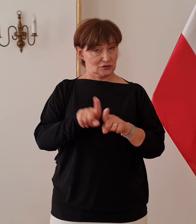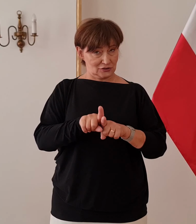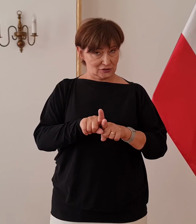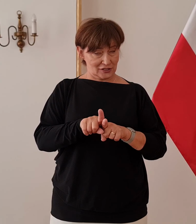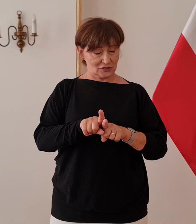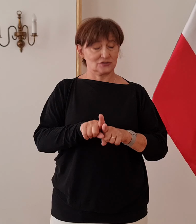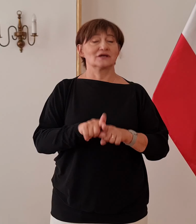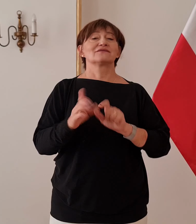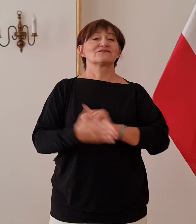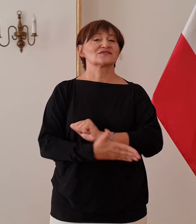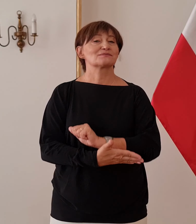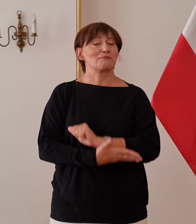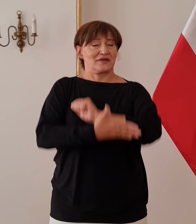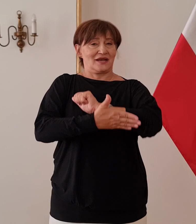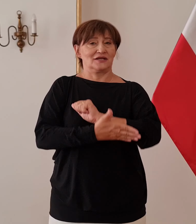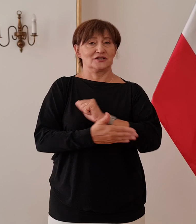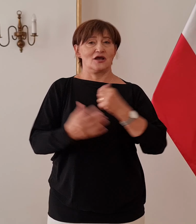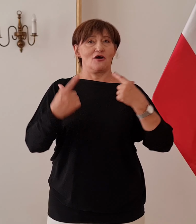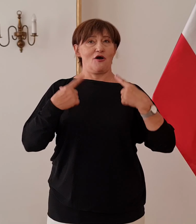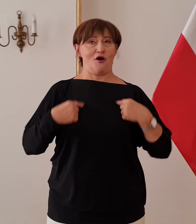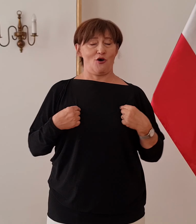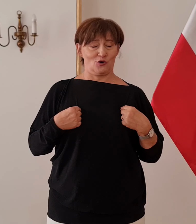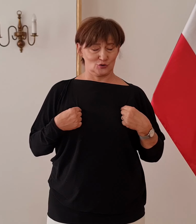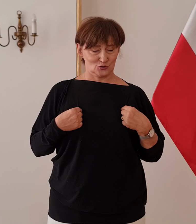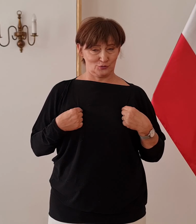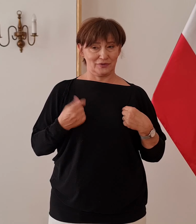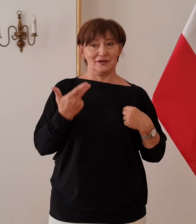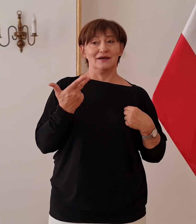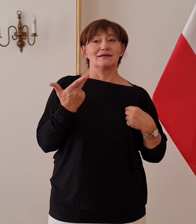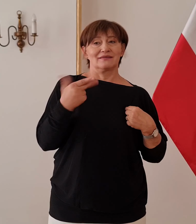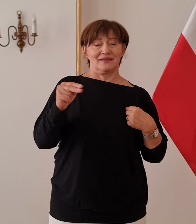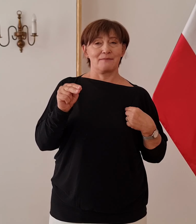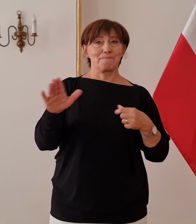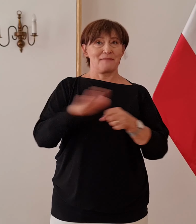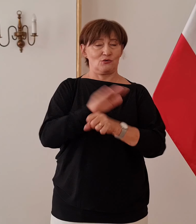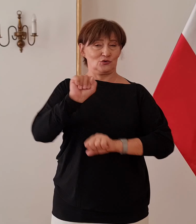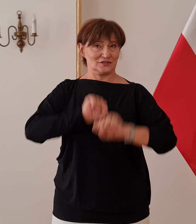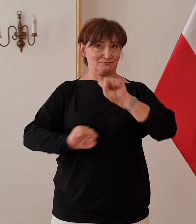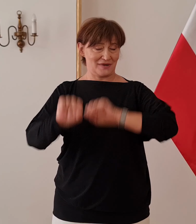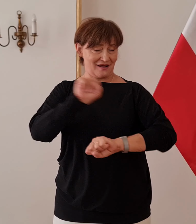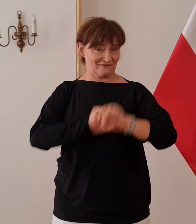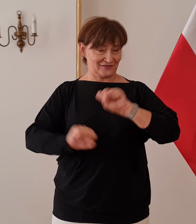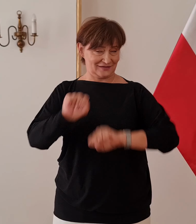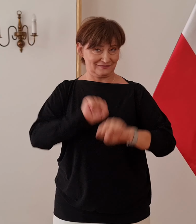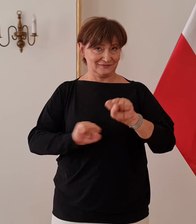wspierania osób niepełnosprawnych w zakresie